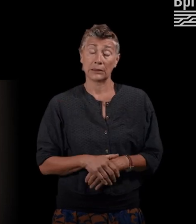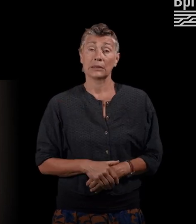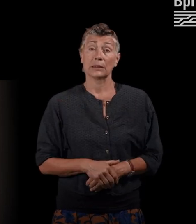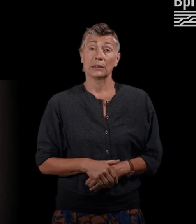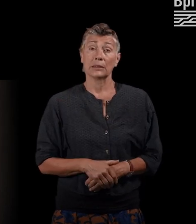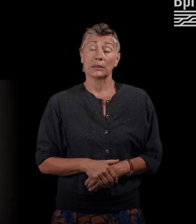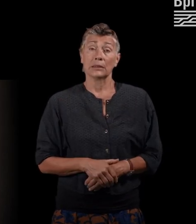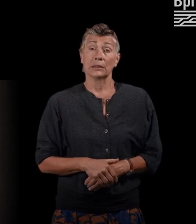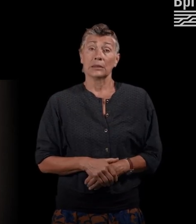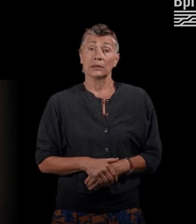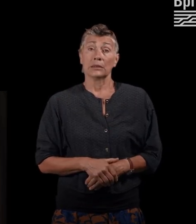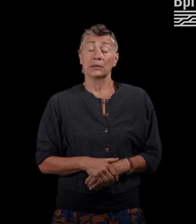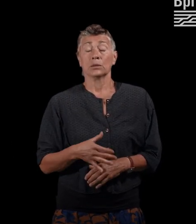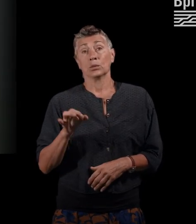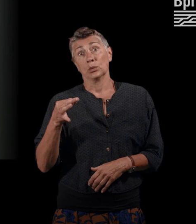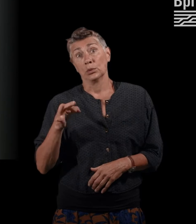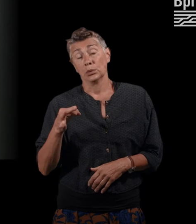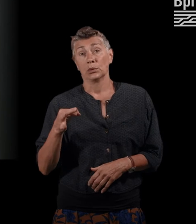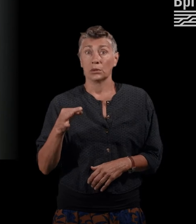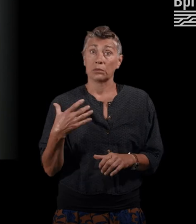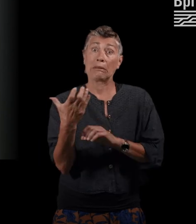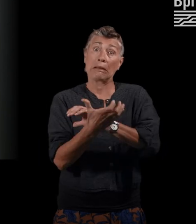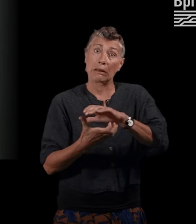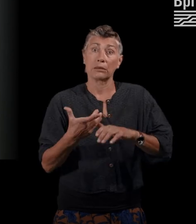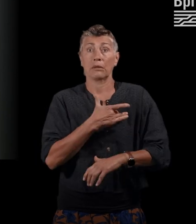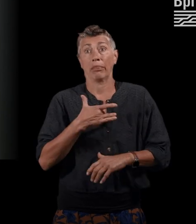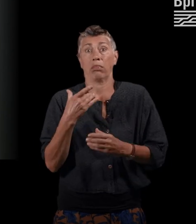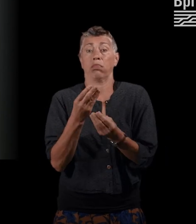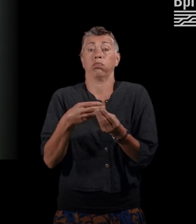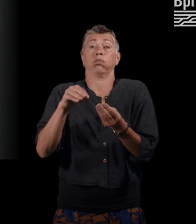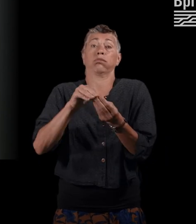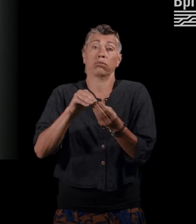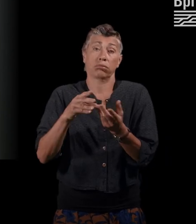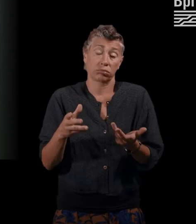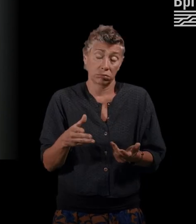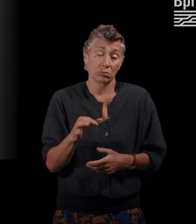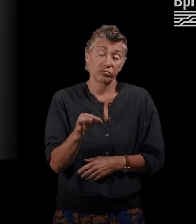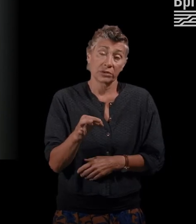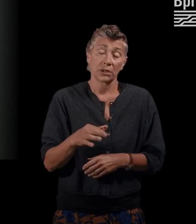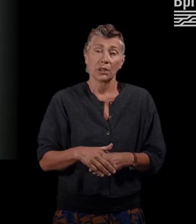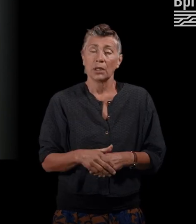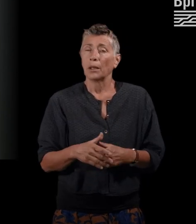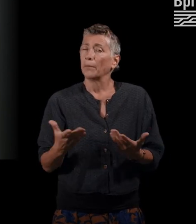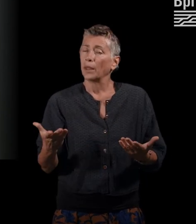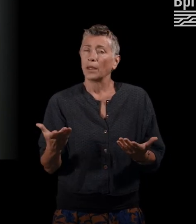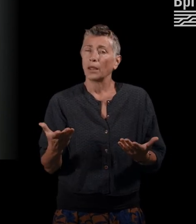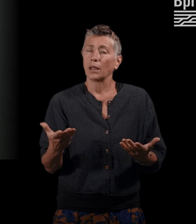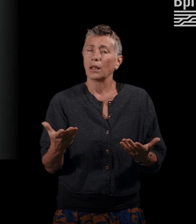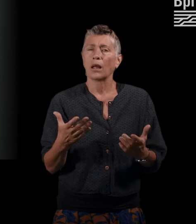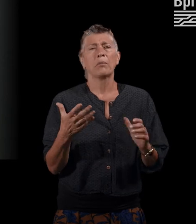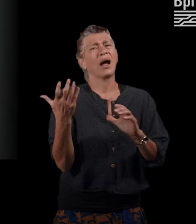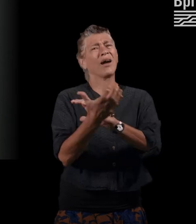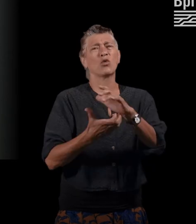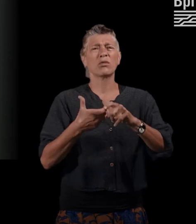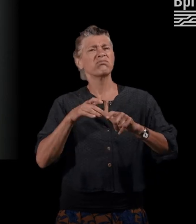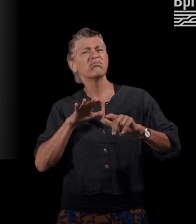derrière ça. La crise sanitaire, c'était un peu la cerise sur le gâteau, ça n'a pas aidé, mais la révolution